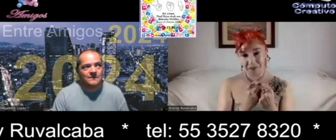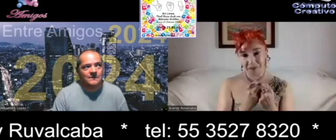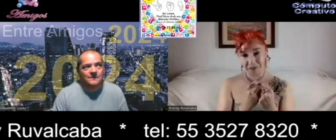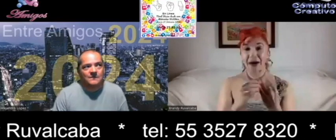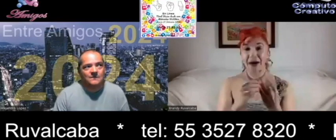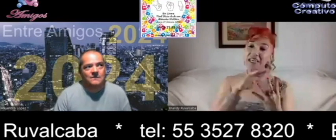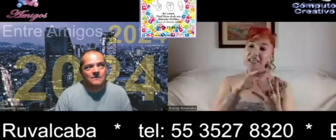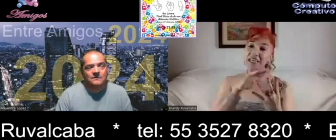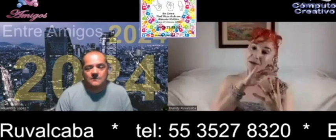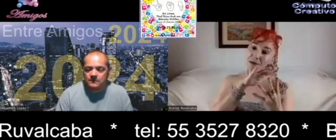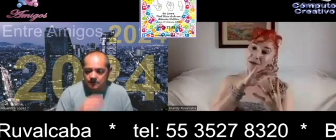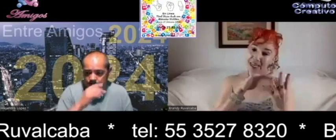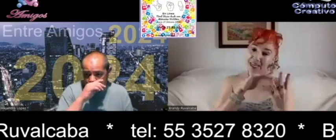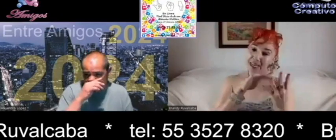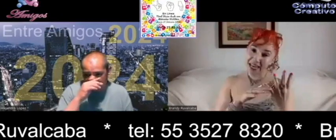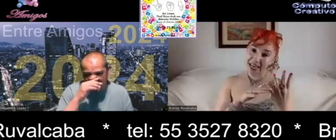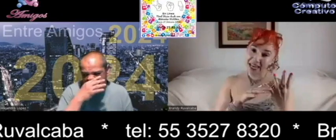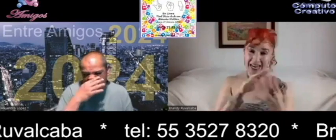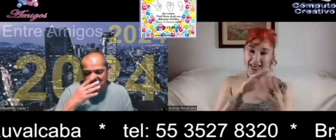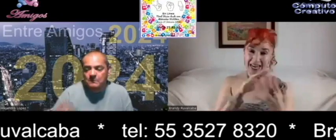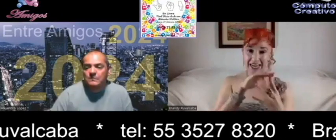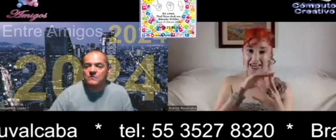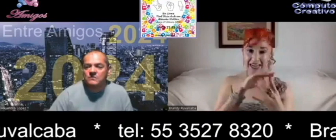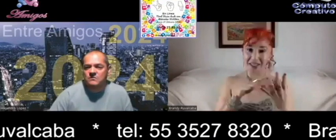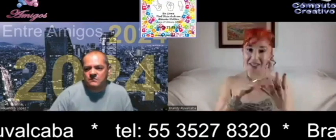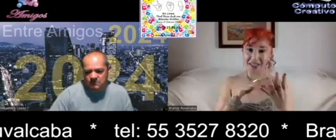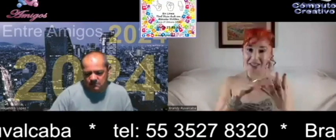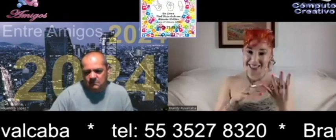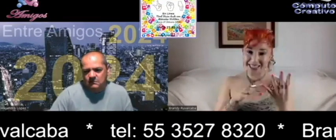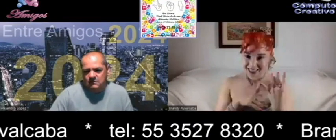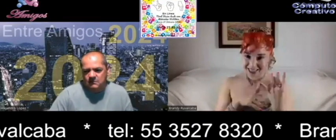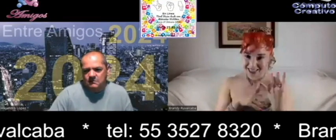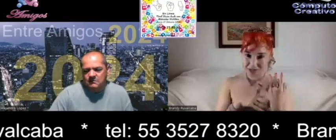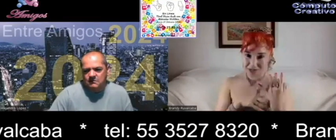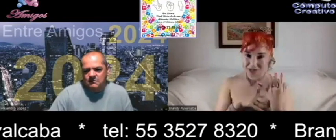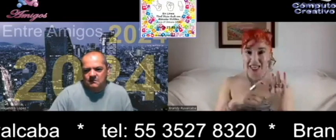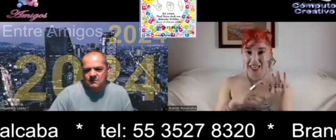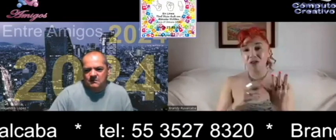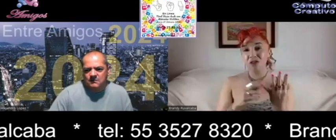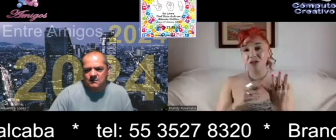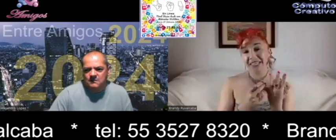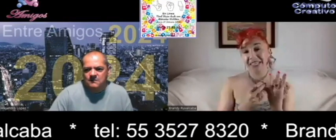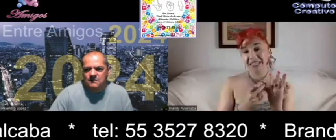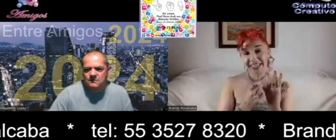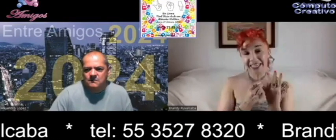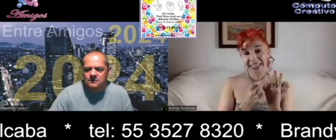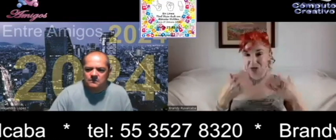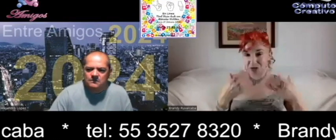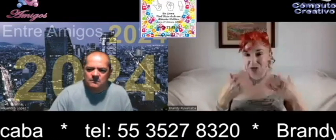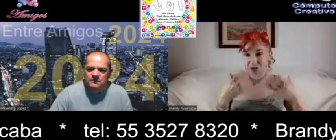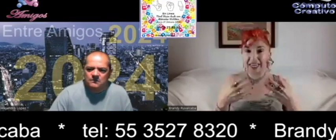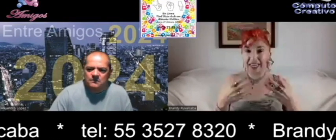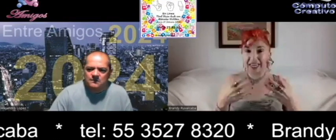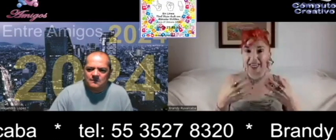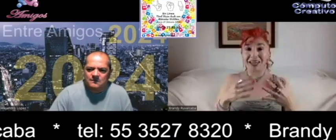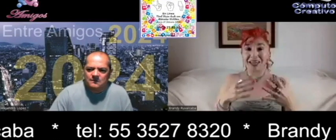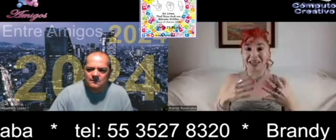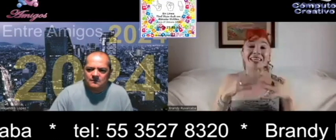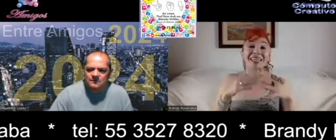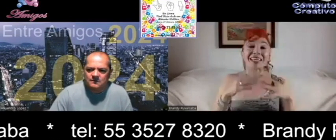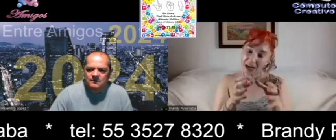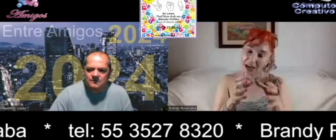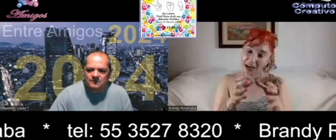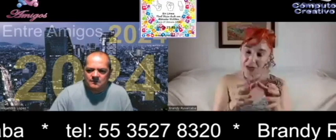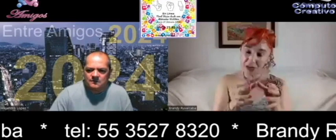nivel global. Para eso se maneja la lengua de señas internacional. Entonces, ya sea que sea una persona